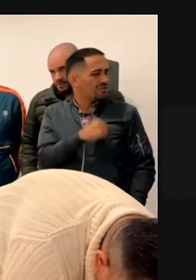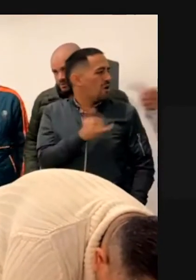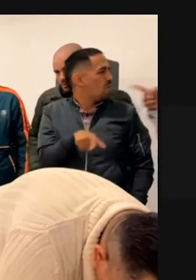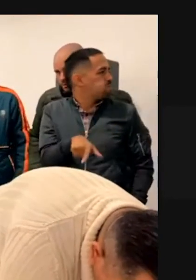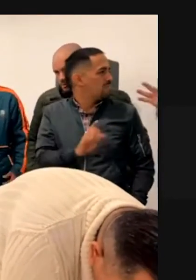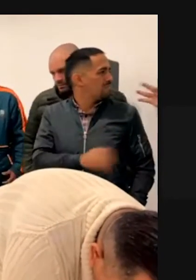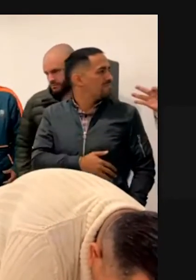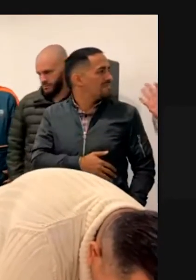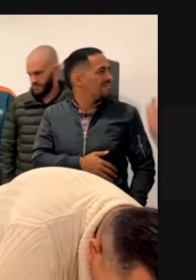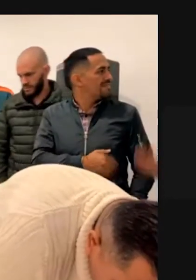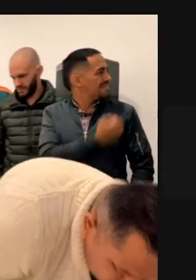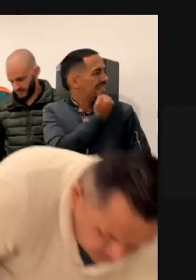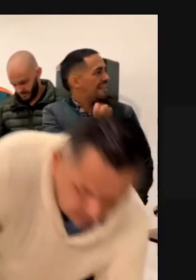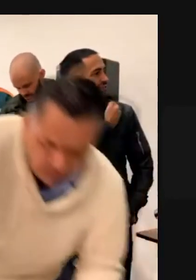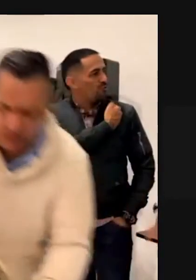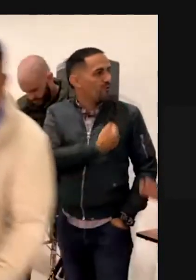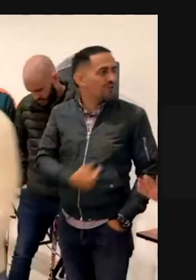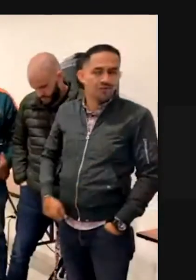cuando